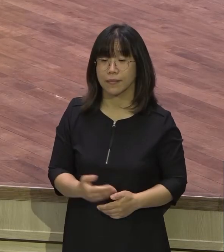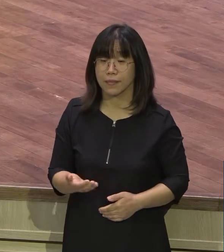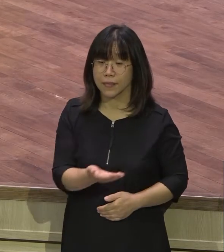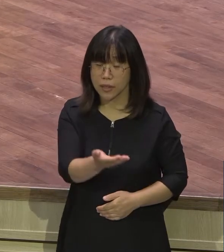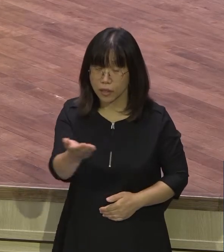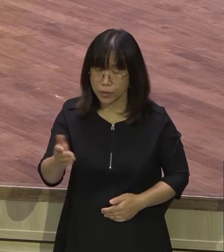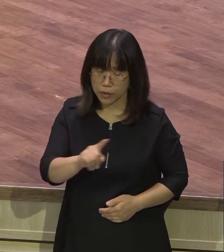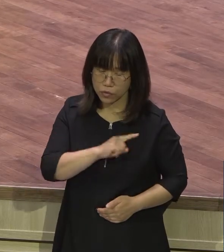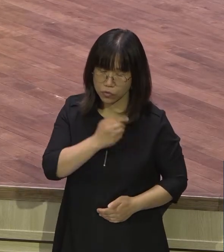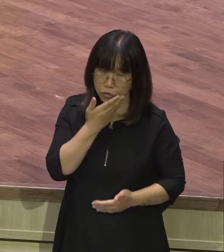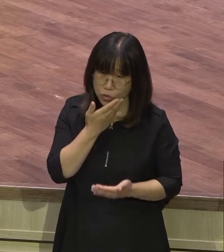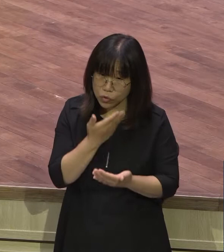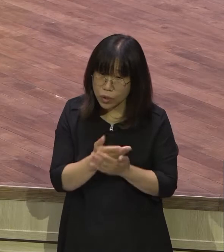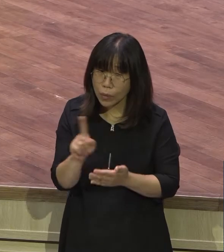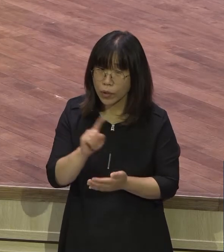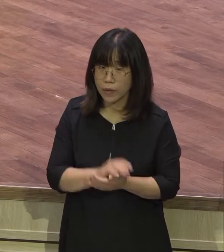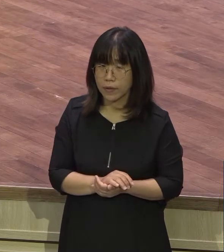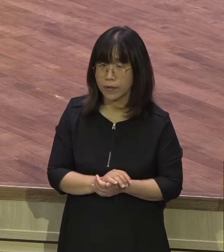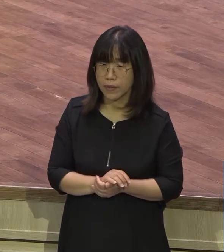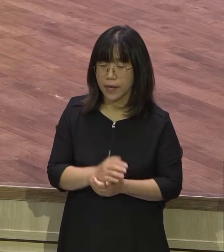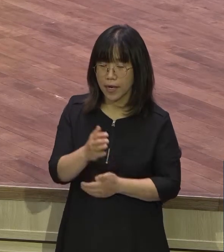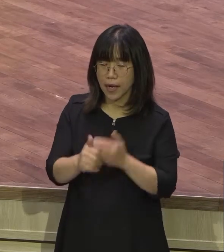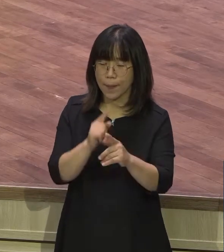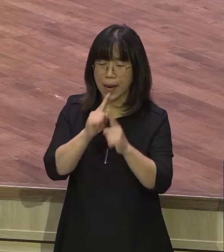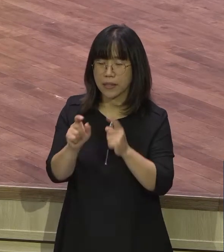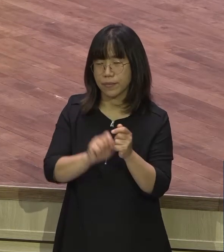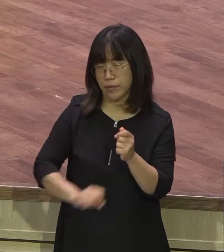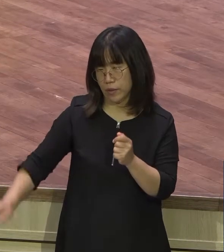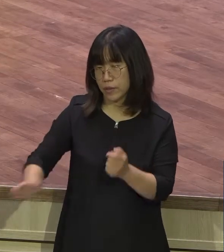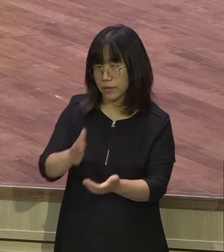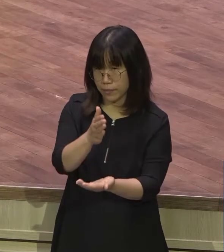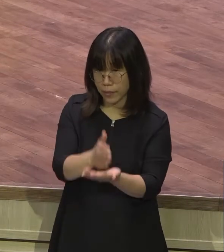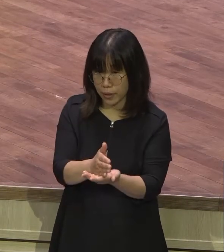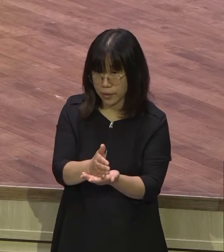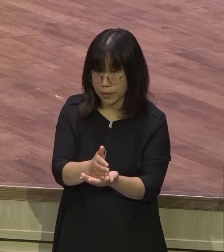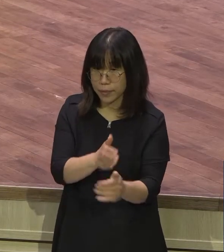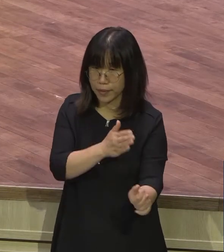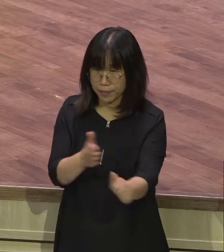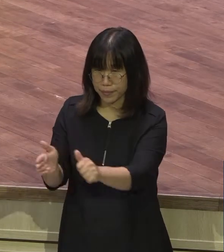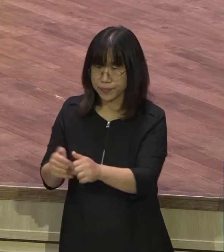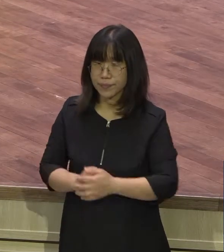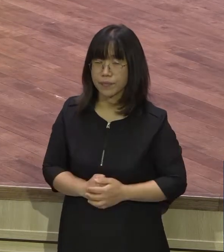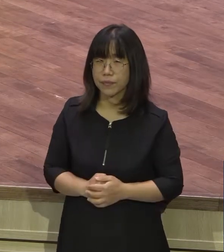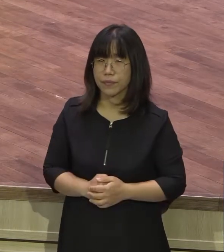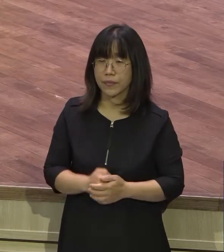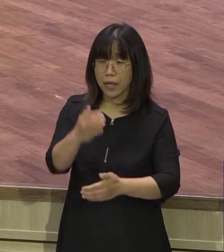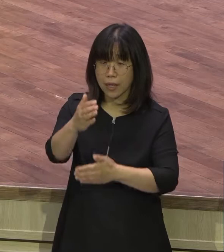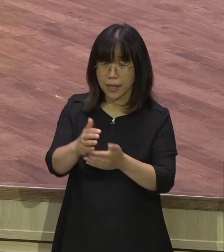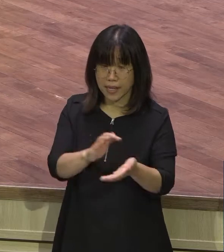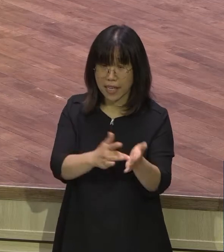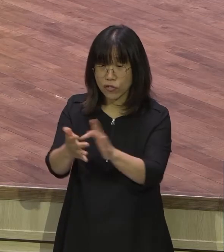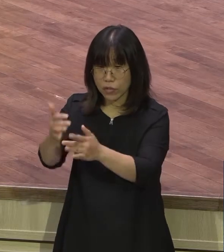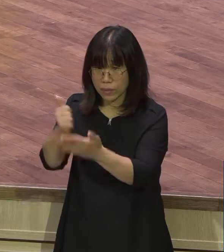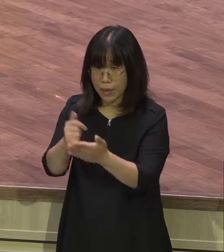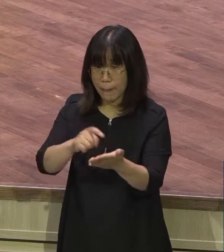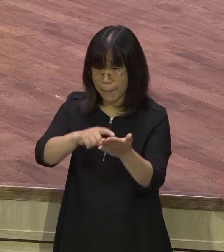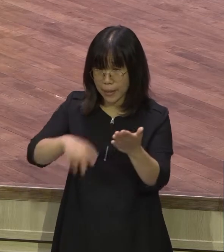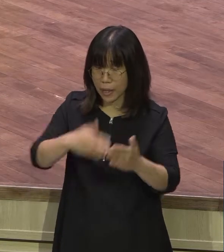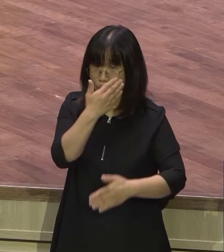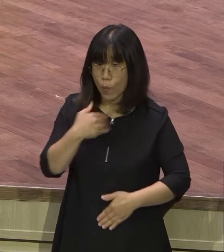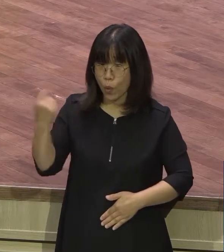제일 중요한 게 뭐냐 말씀을 놓치지 마시기 바랍니다. 말씀을 놓치면 안 돼. 예수님께서도 마텀 13장에